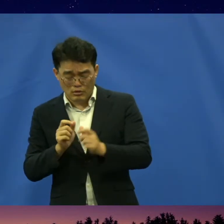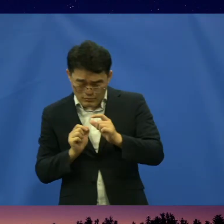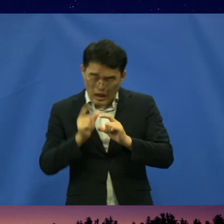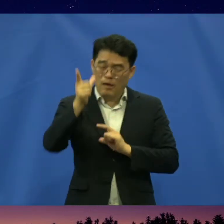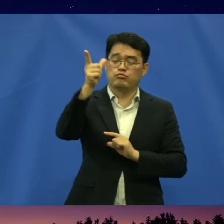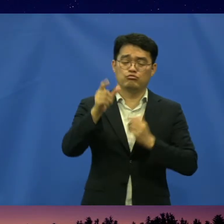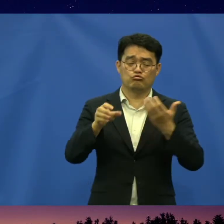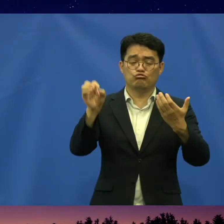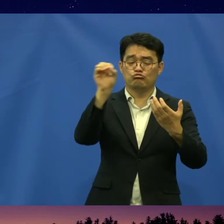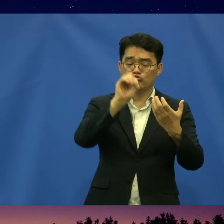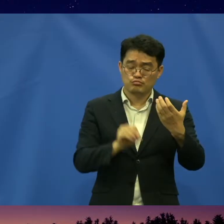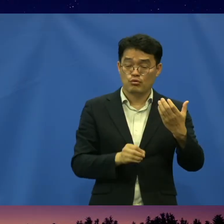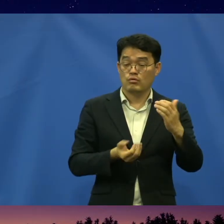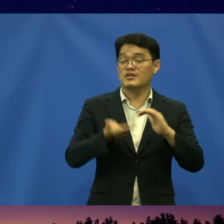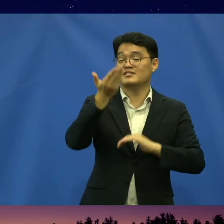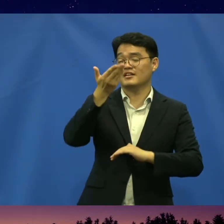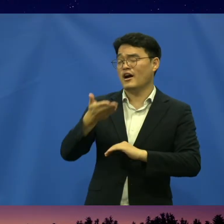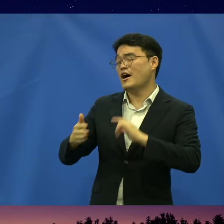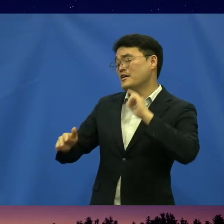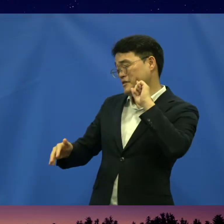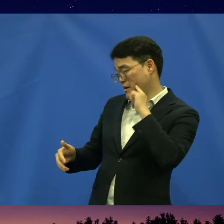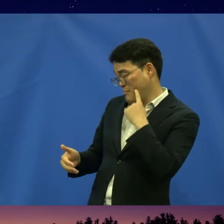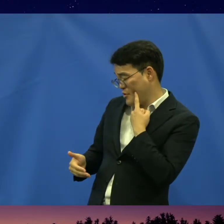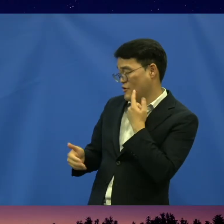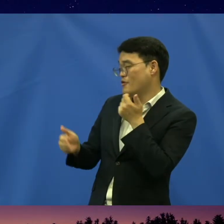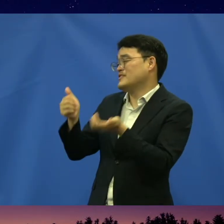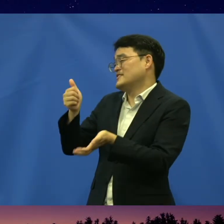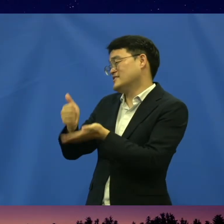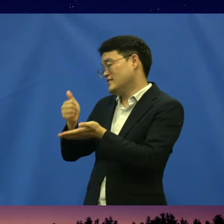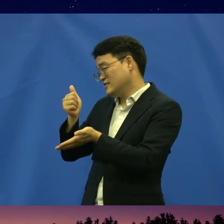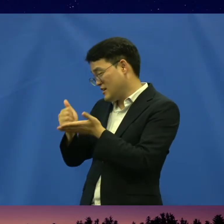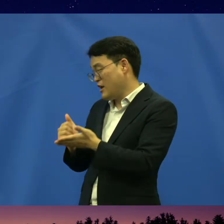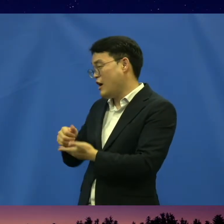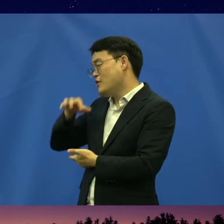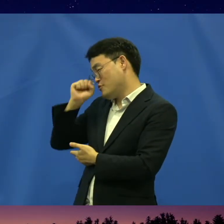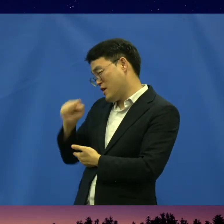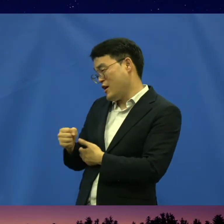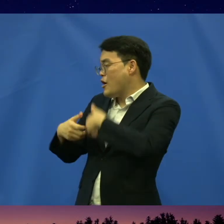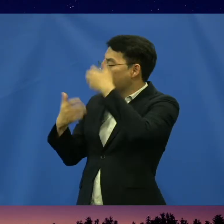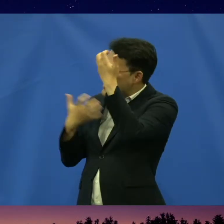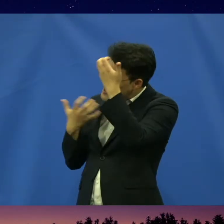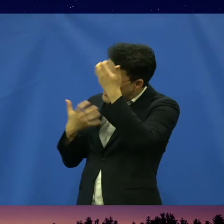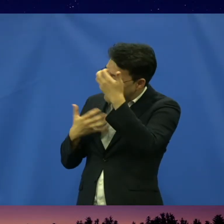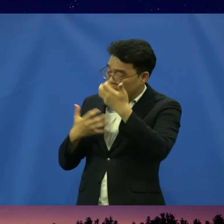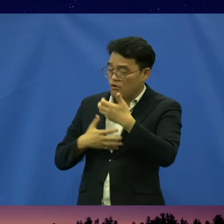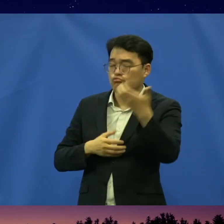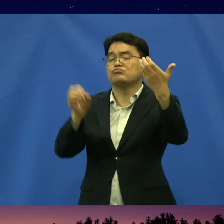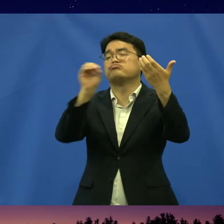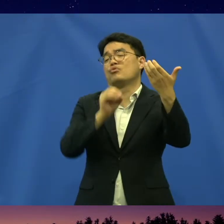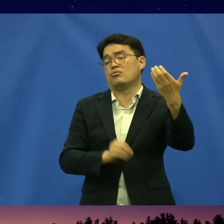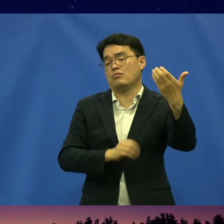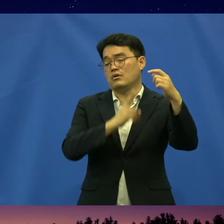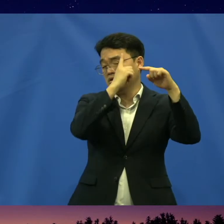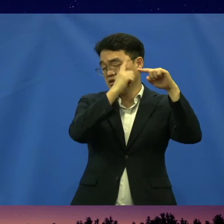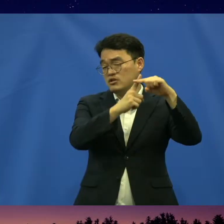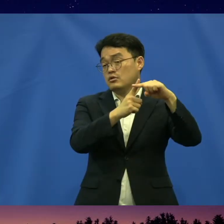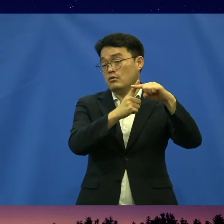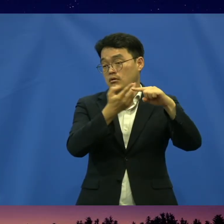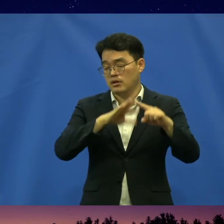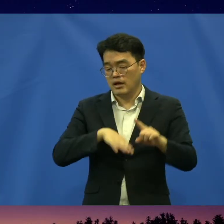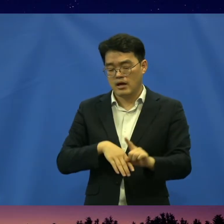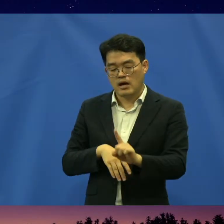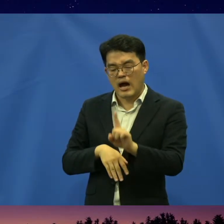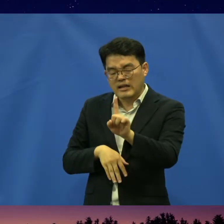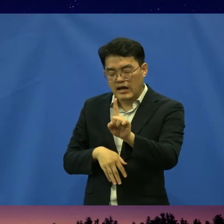여러분, 그런 소문을 들면 움츠려들죠, 소심해지죠, 스트레스 내죠. 그냥 그만두고 싶은 마음들도 들 거예요.